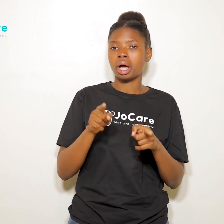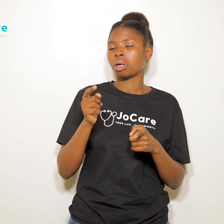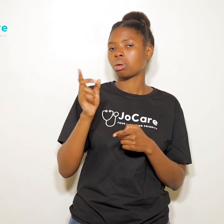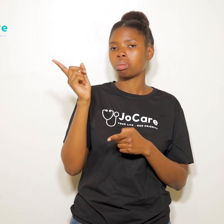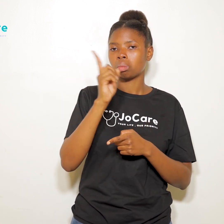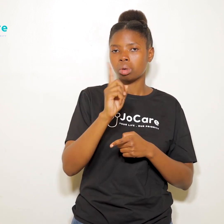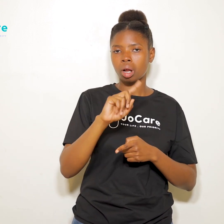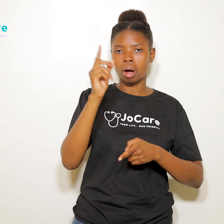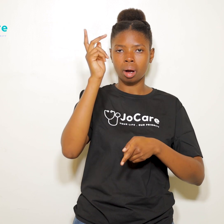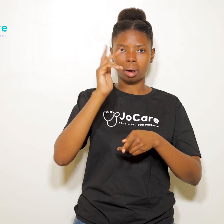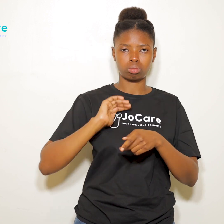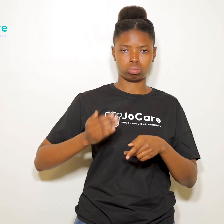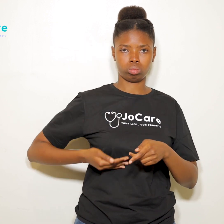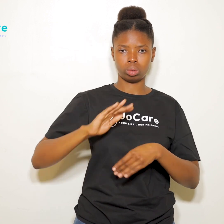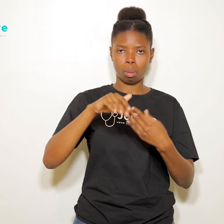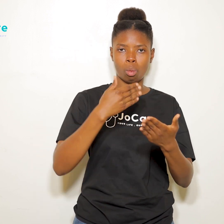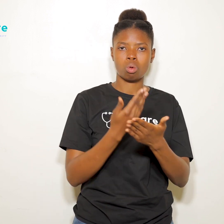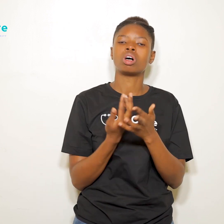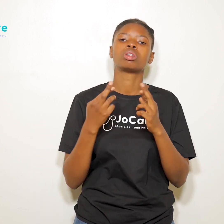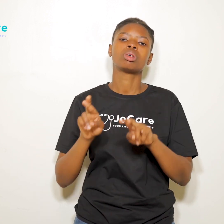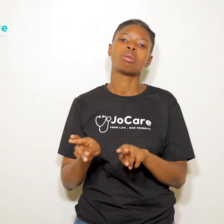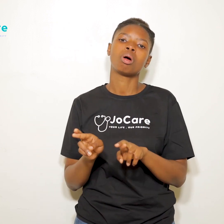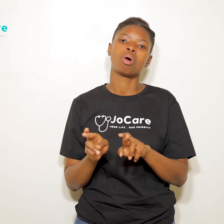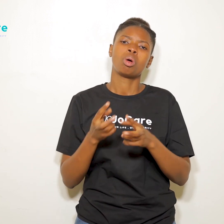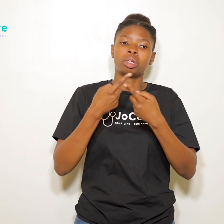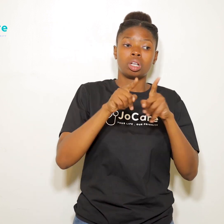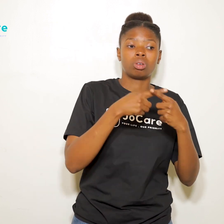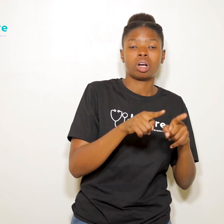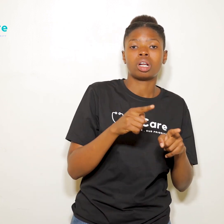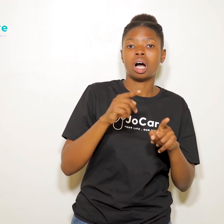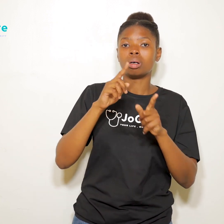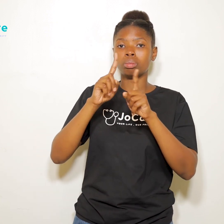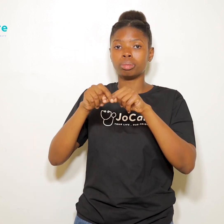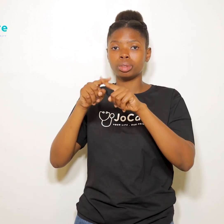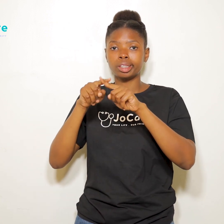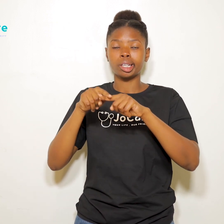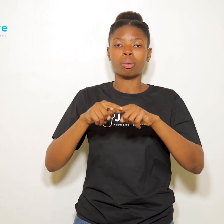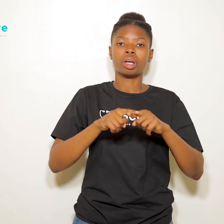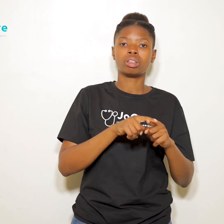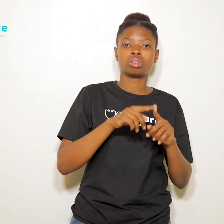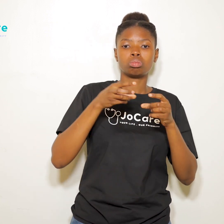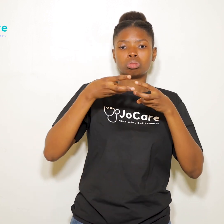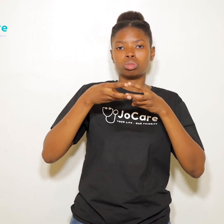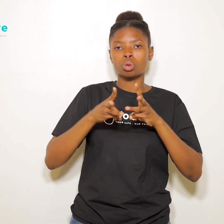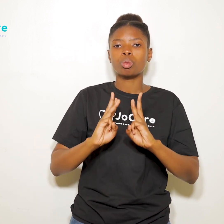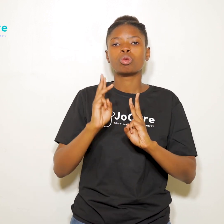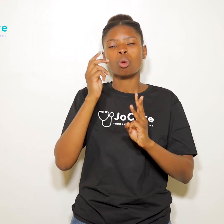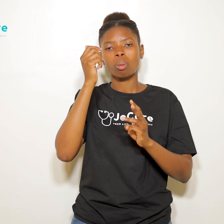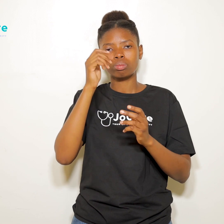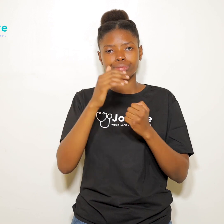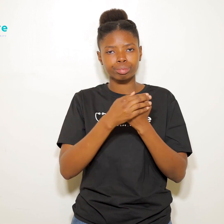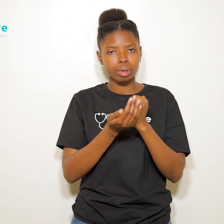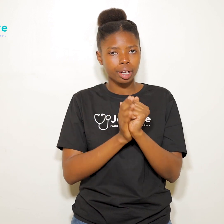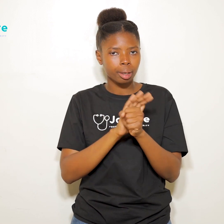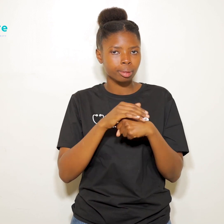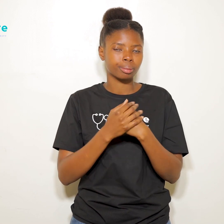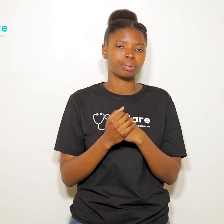abakobwa bose, bigenda bitandukana bitewe n'imiterere y'abantu. Hanyuma ikindi gishobora kubaho ni